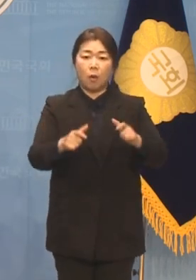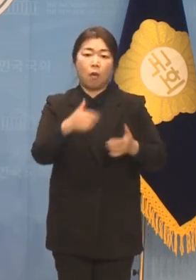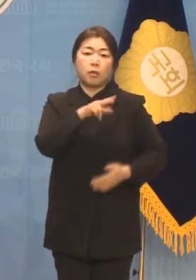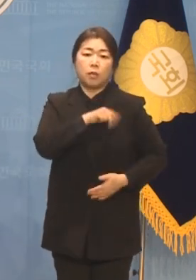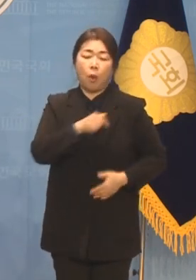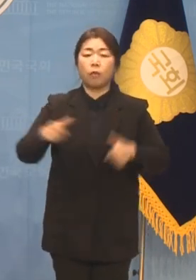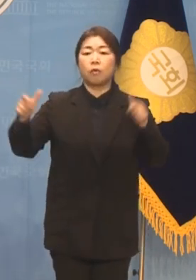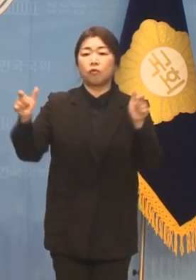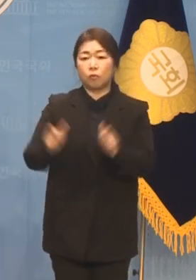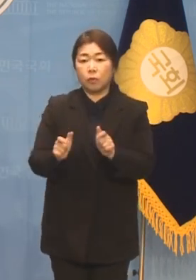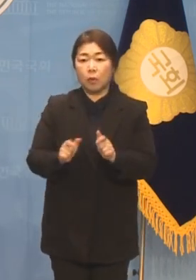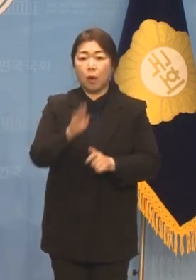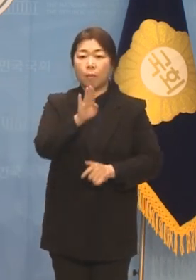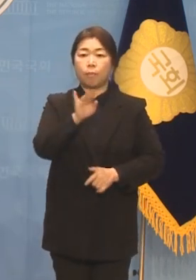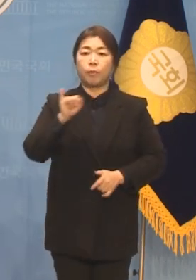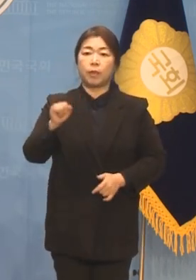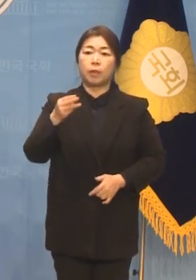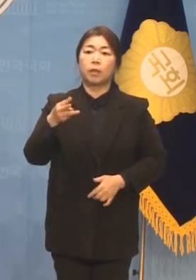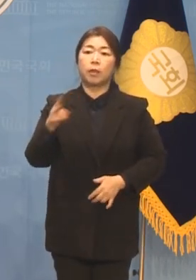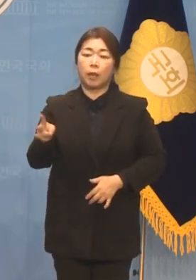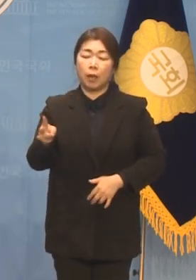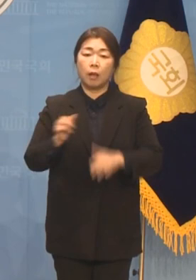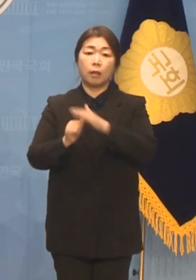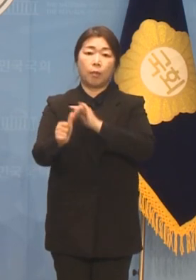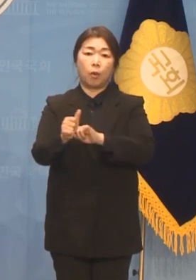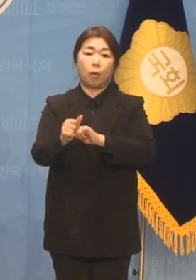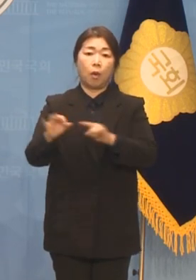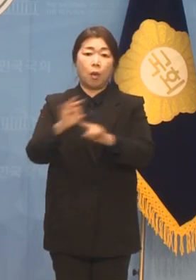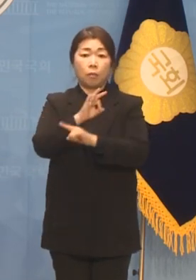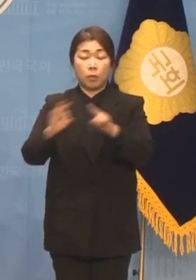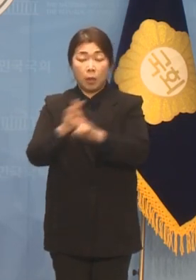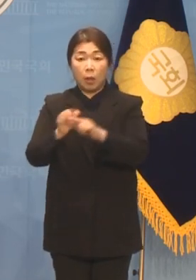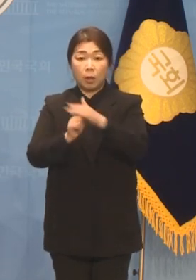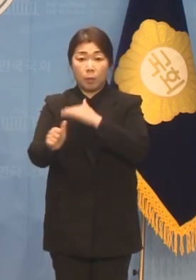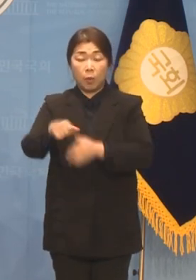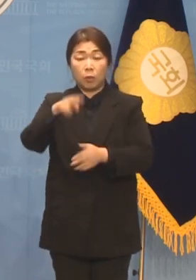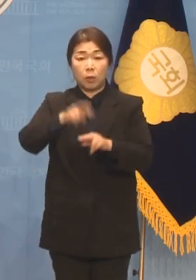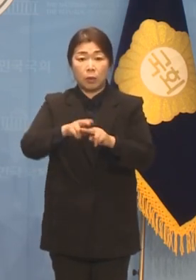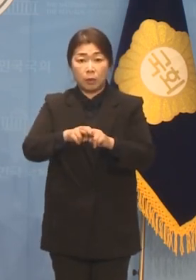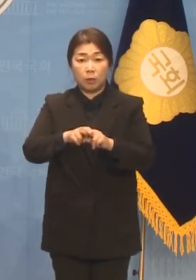축소하고 비례대표 의원을 늘리자는 결론이었습니다.